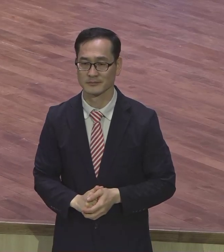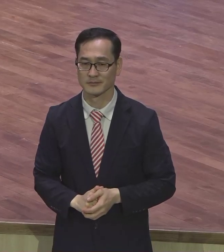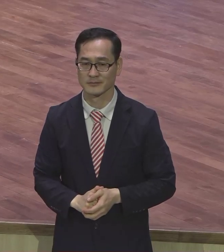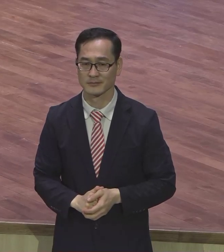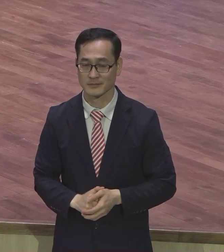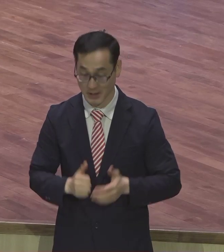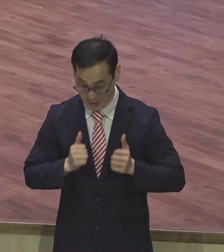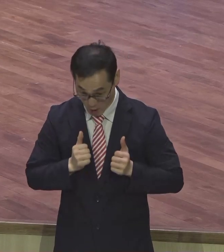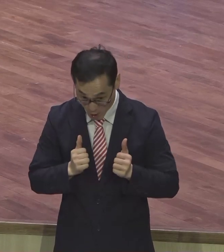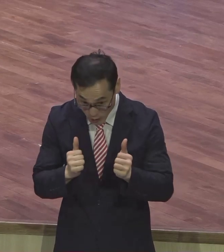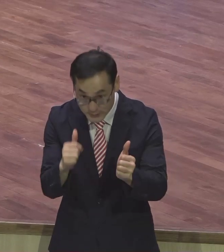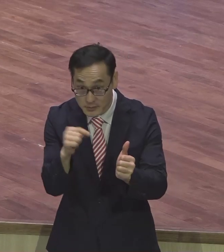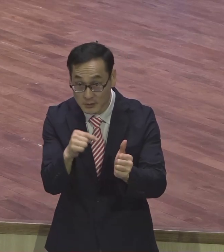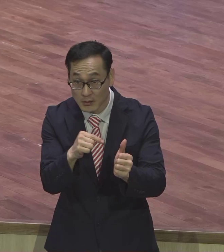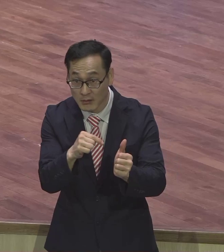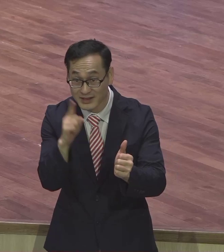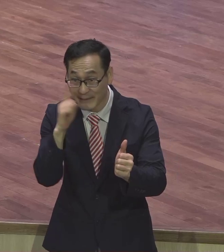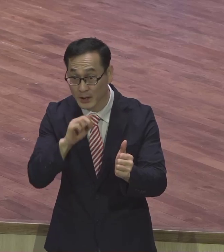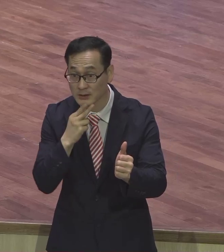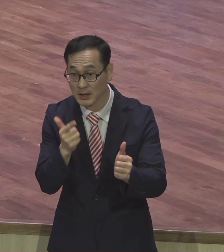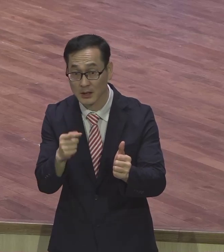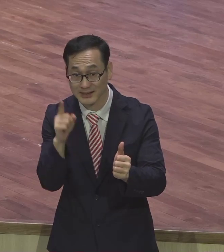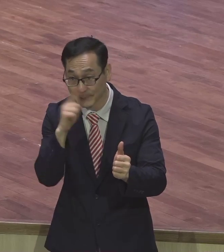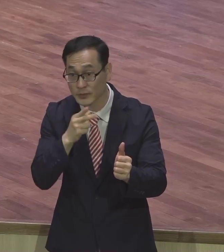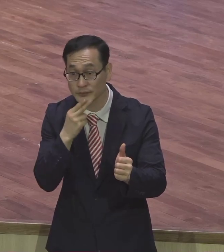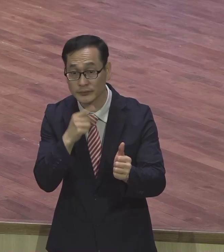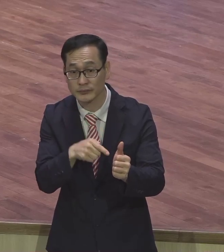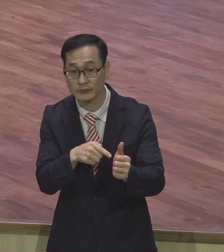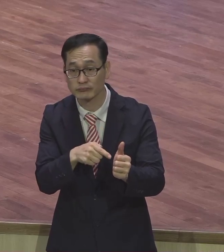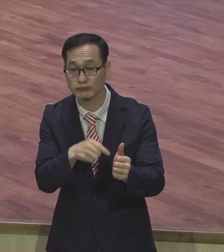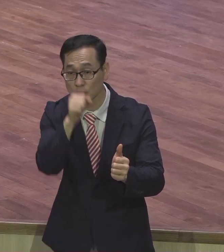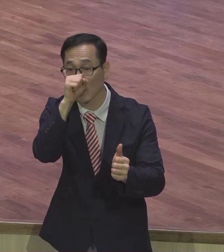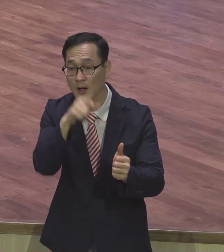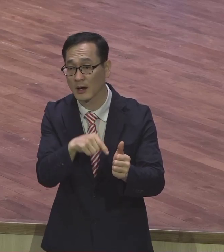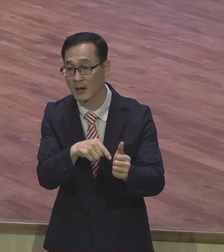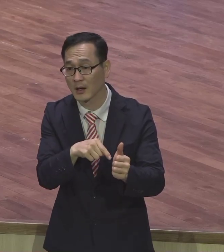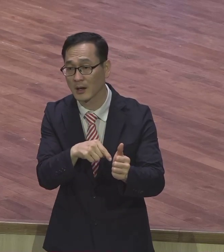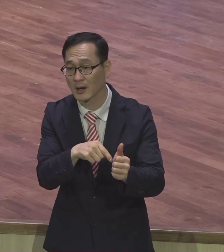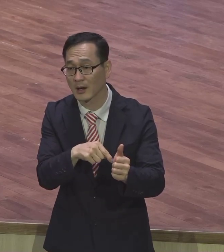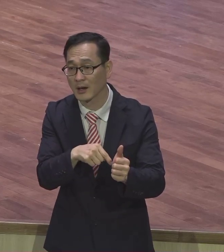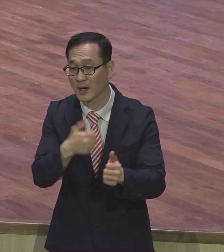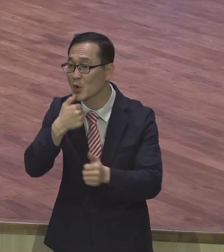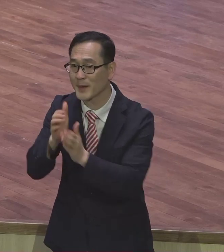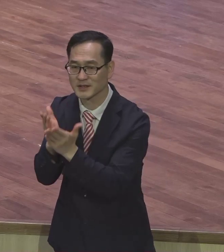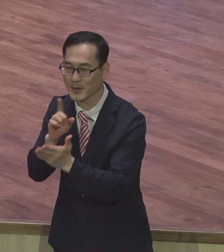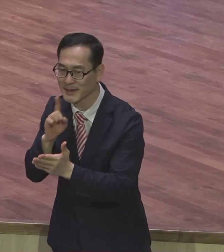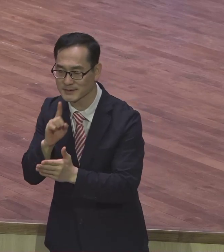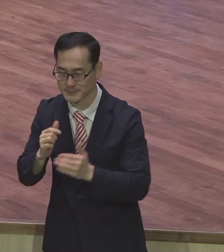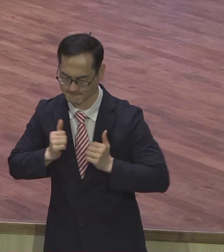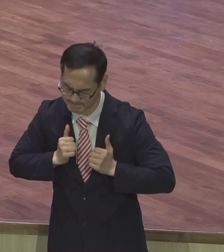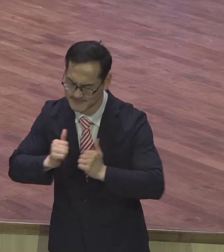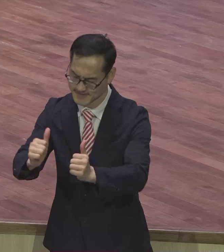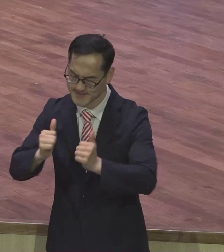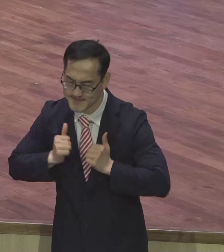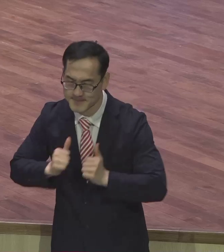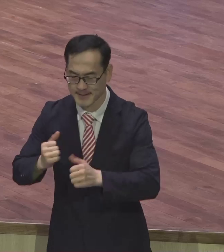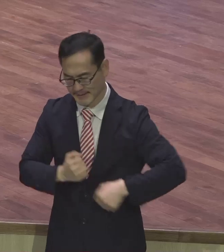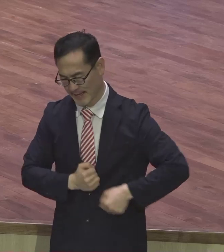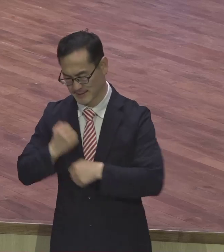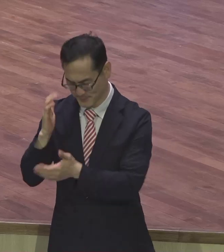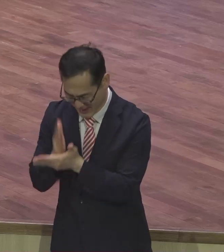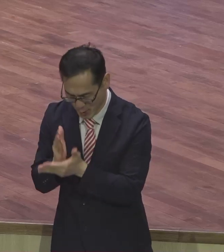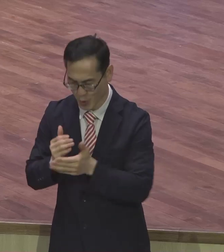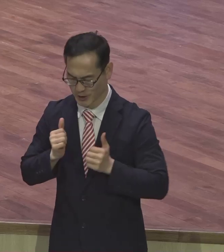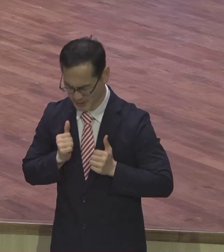나쁜 거 아니에요 로마서 12장 11절에 보면 사도 바울 이래 말했어요 부지런하여 깨어리지 말고